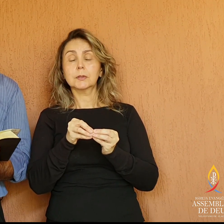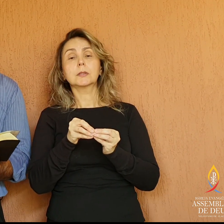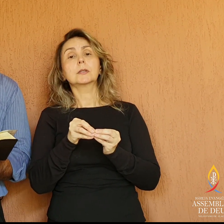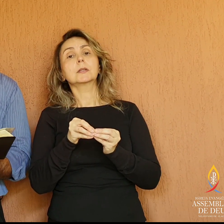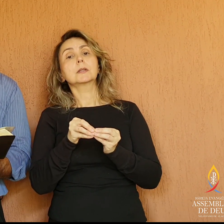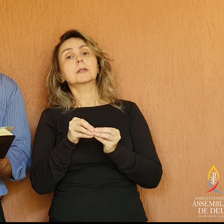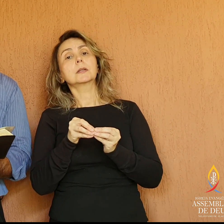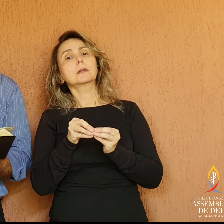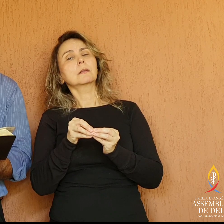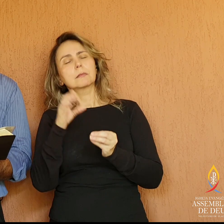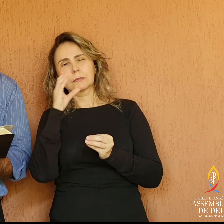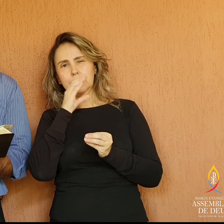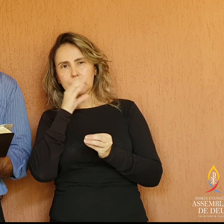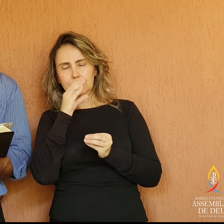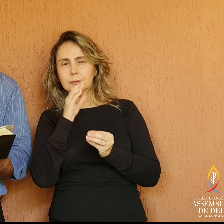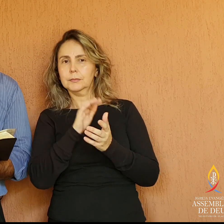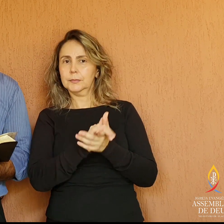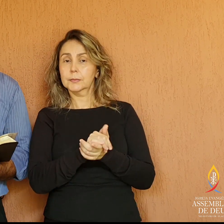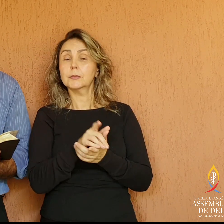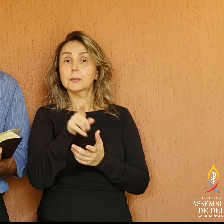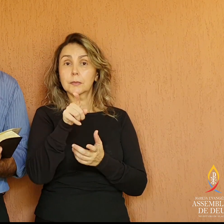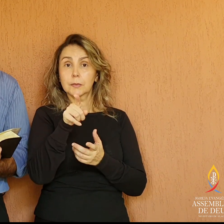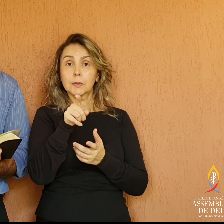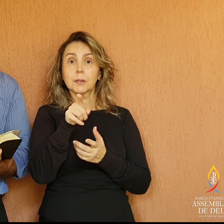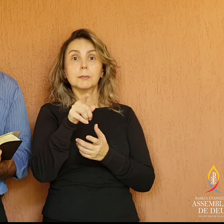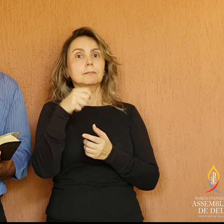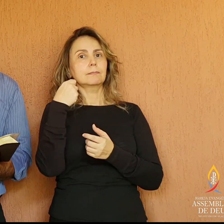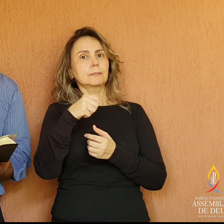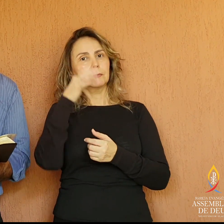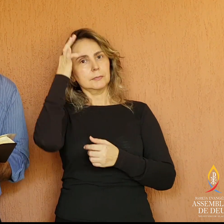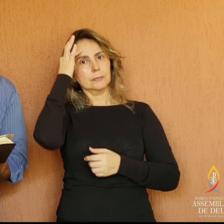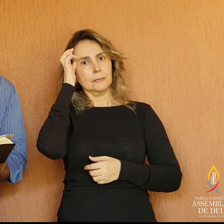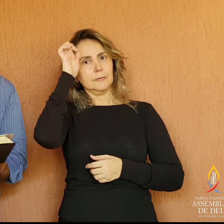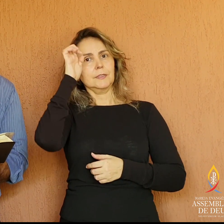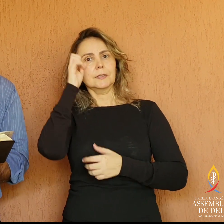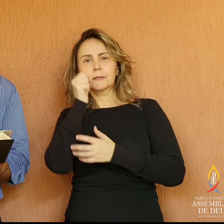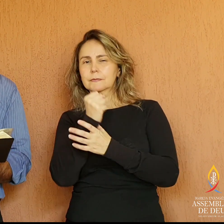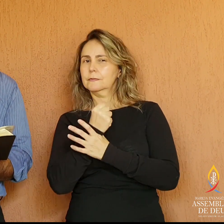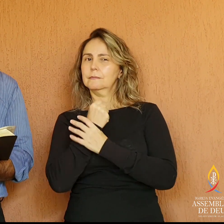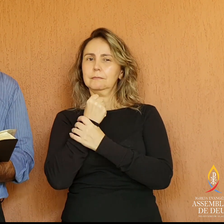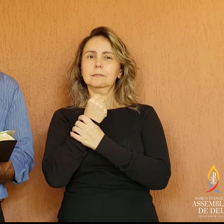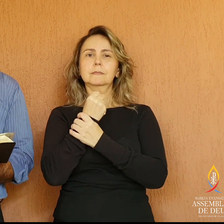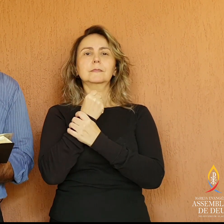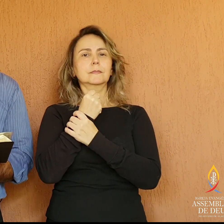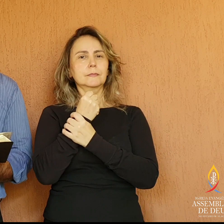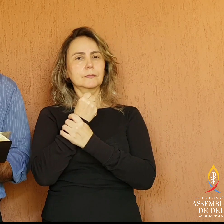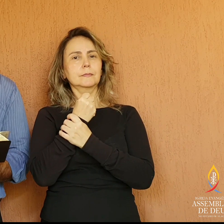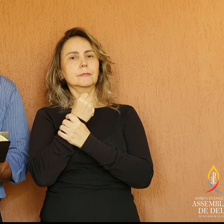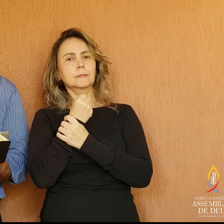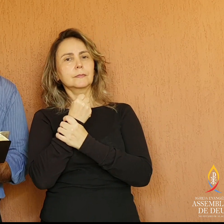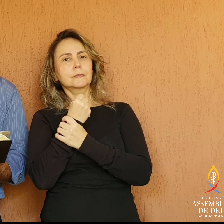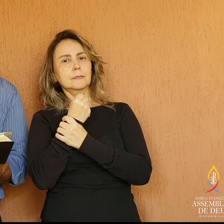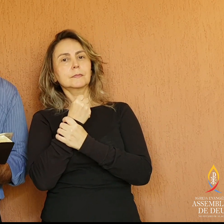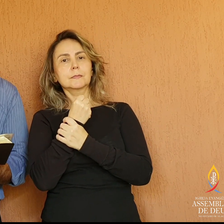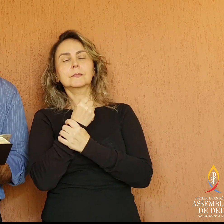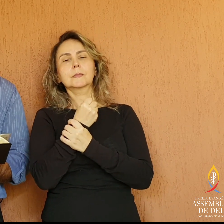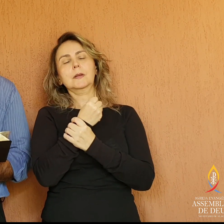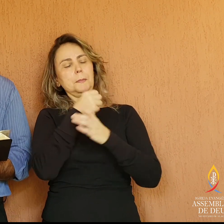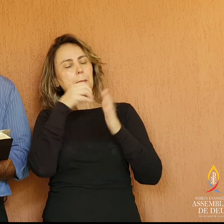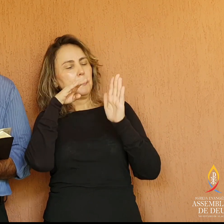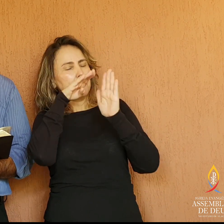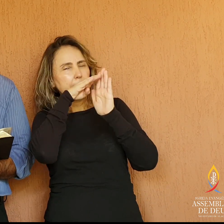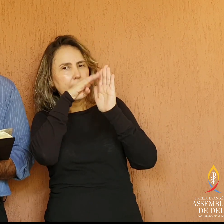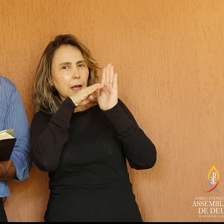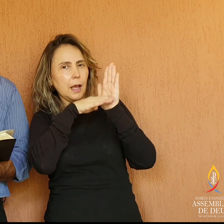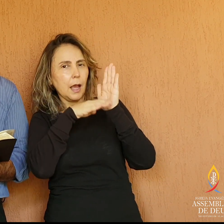recapitulando em breve palavras, você, para afirmar a sua fé, o seu credo, né? Eu falei no início